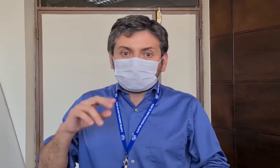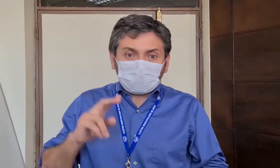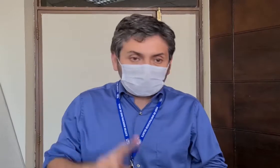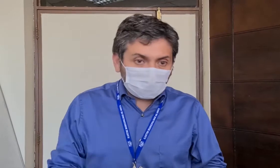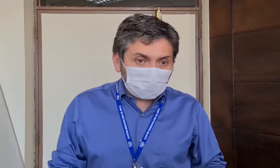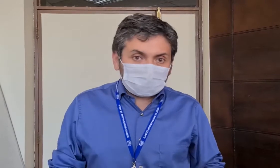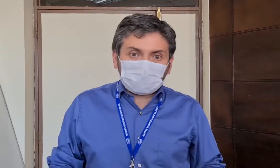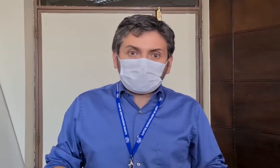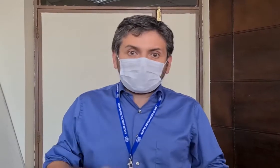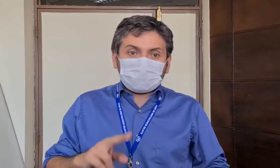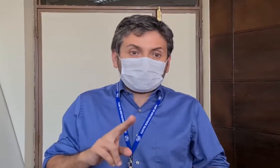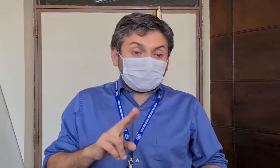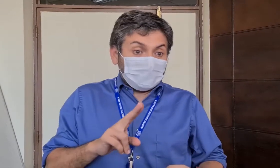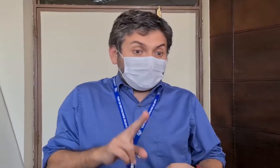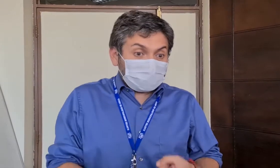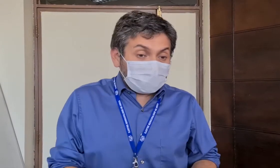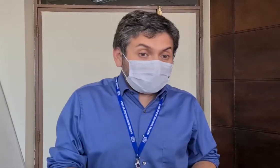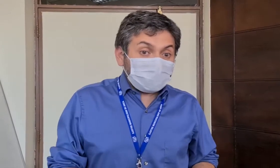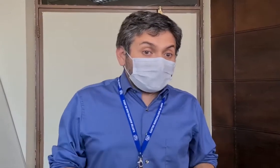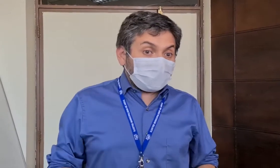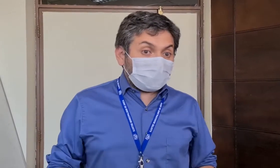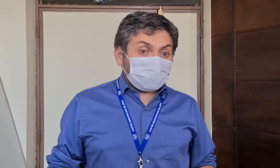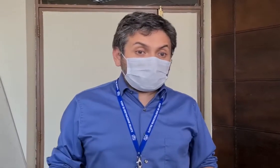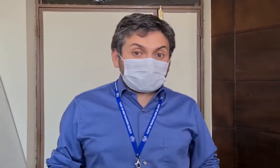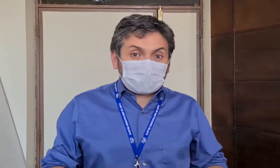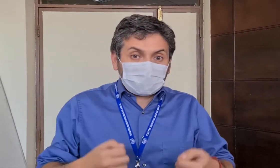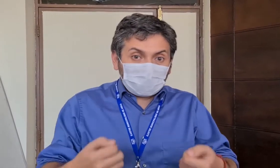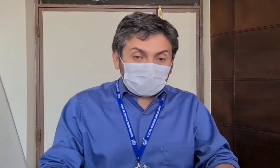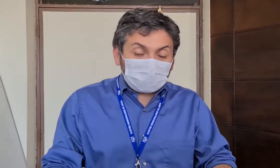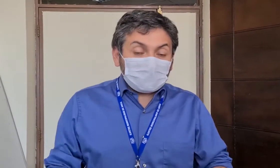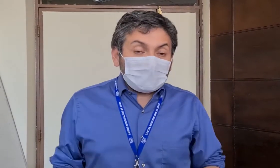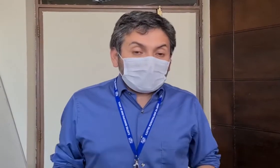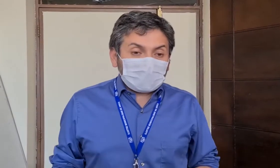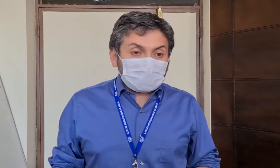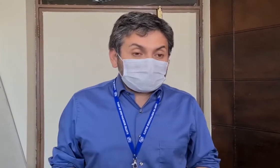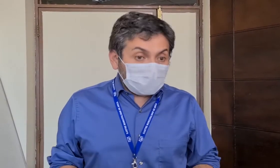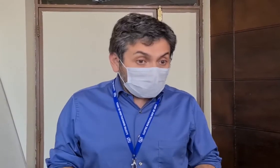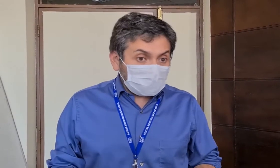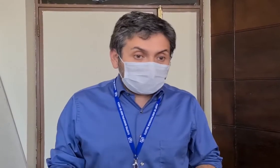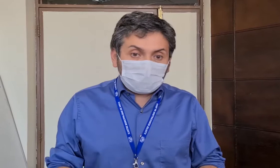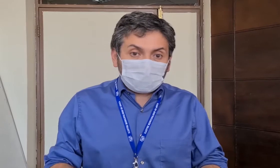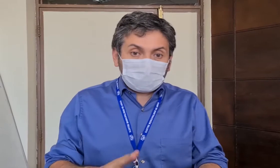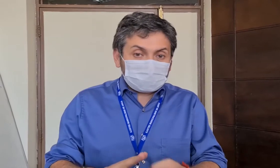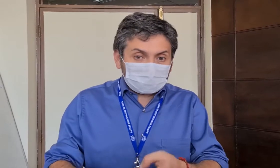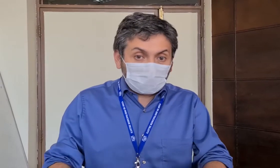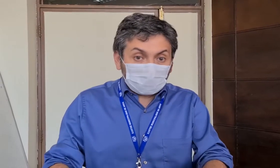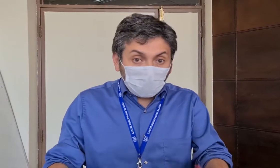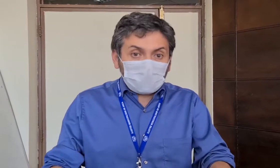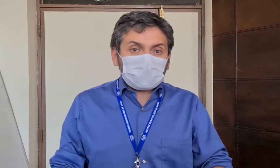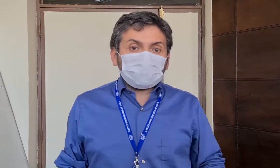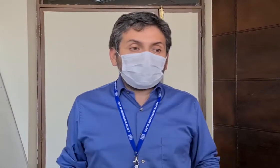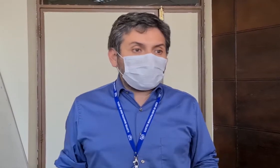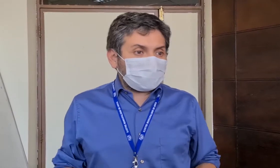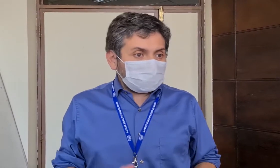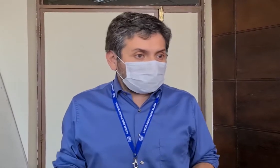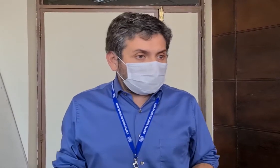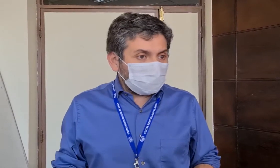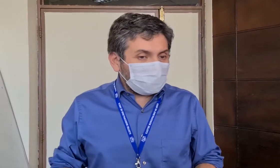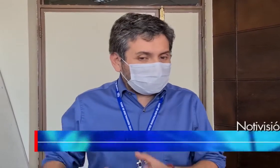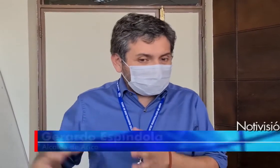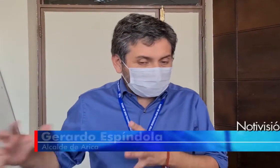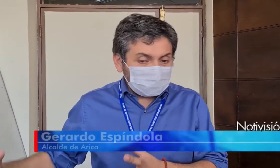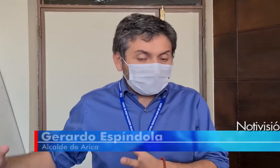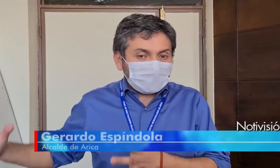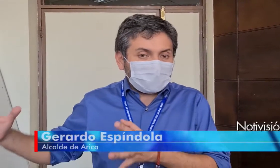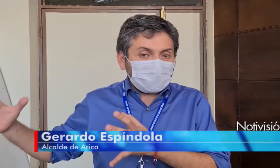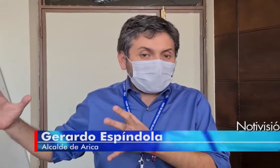gente necesita pagar sus cuentas, hoy día la gente necesita que le demos certeza en temas de salud, en temas de salud pública también, y frente a eso tenemos